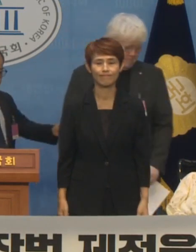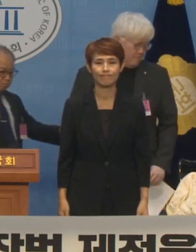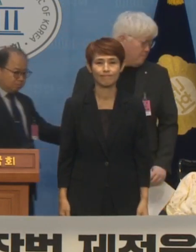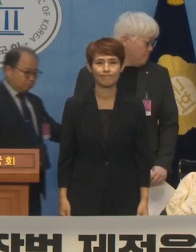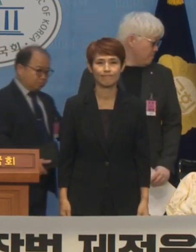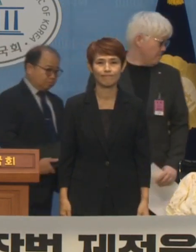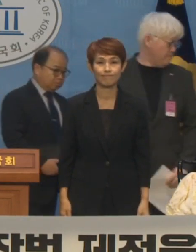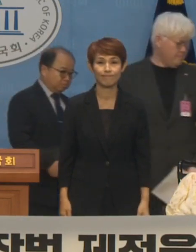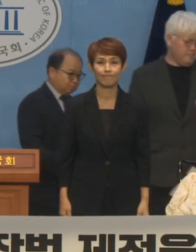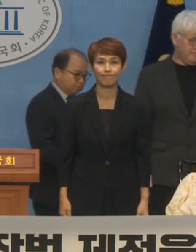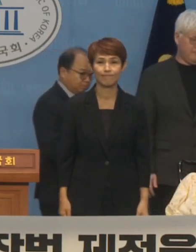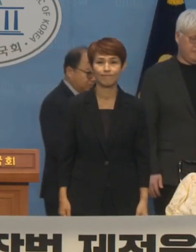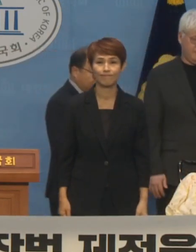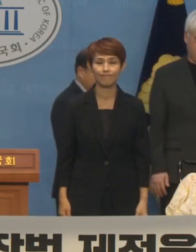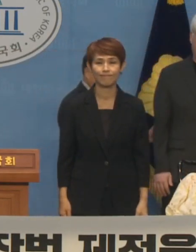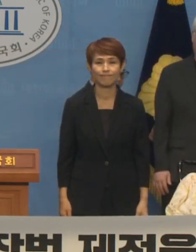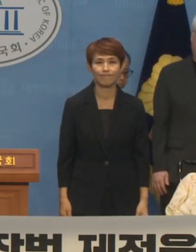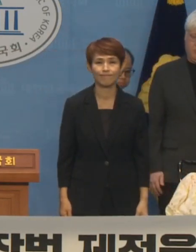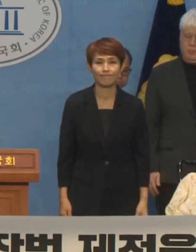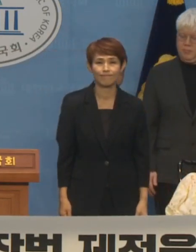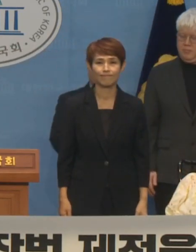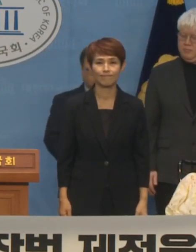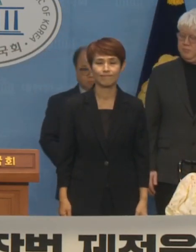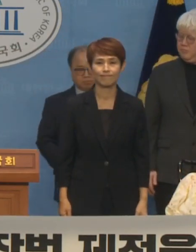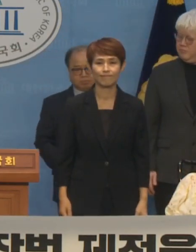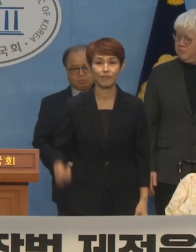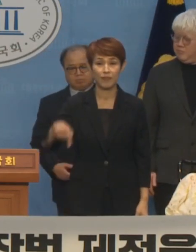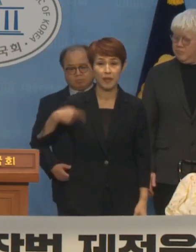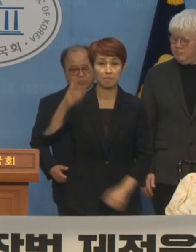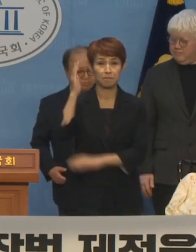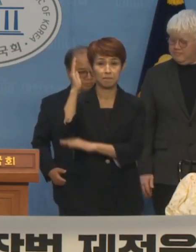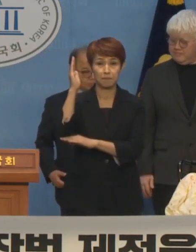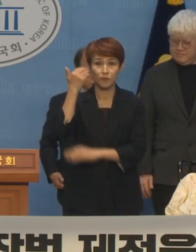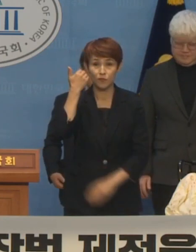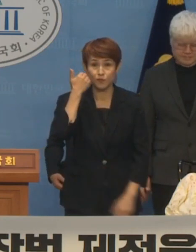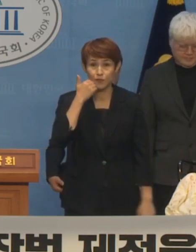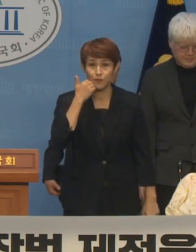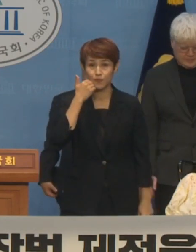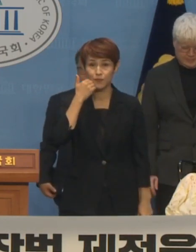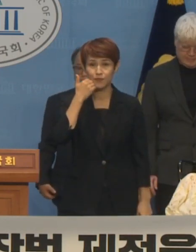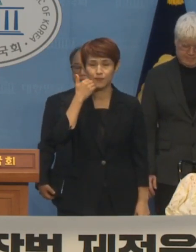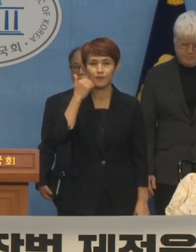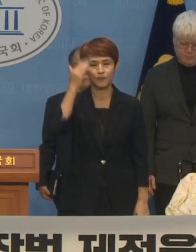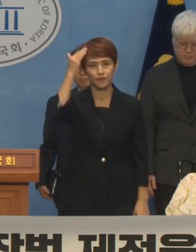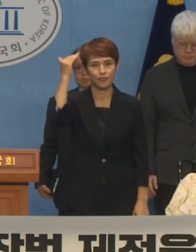네, 바로 다음 발언 이어서 갈 수 있도록 하겠습니다. 다음 발언은